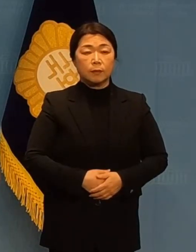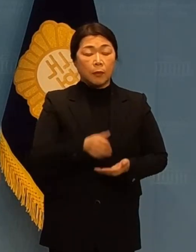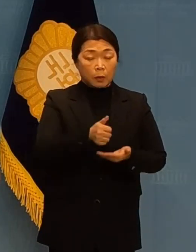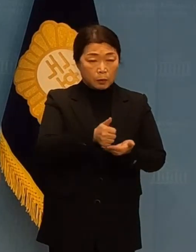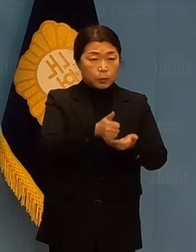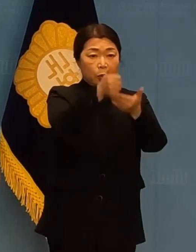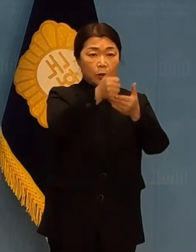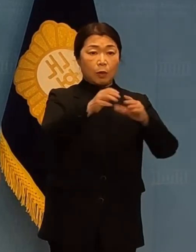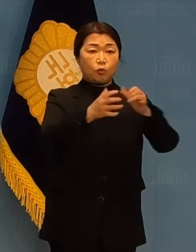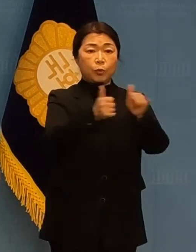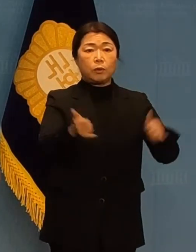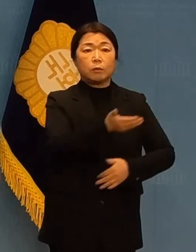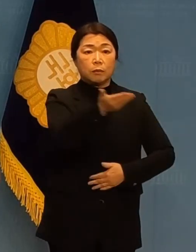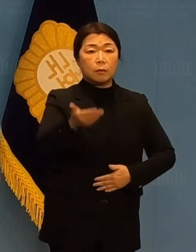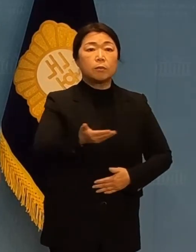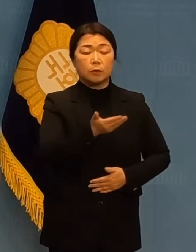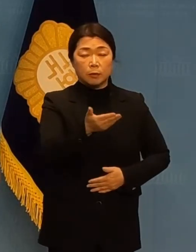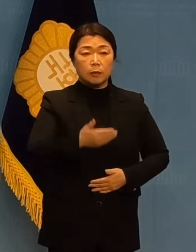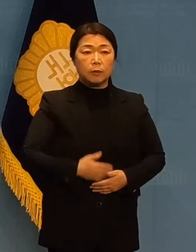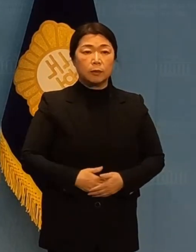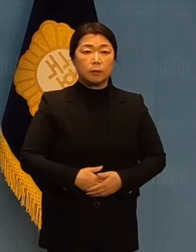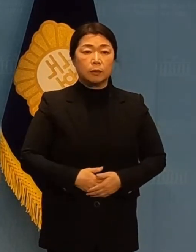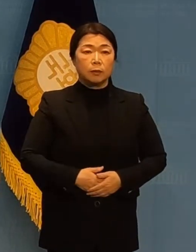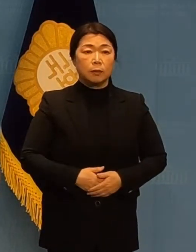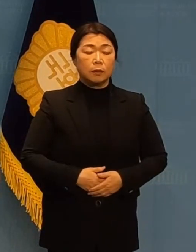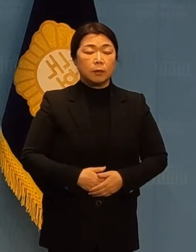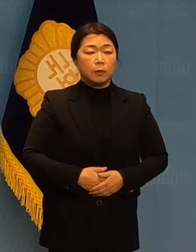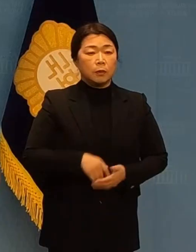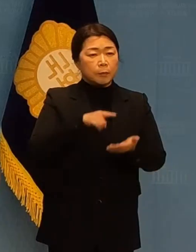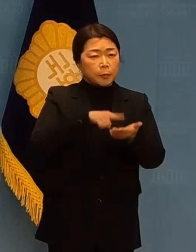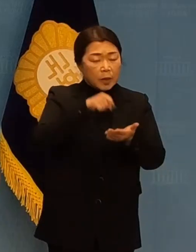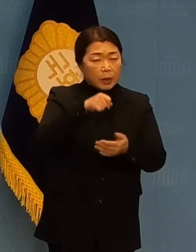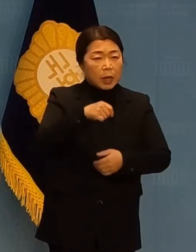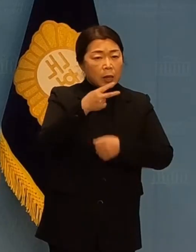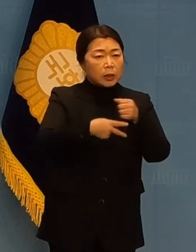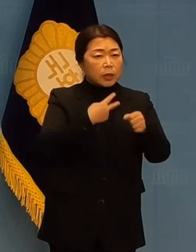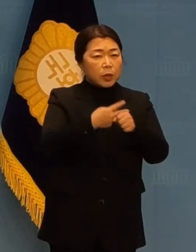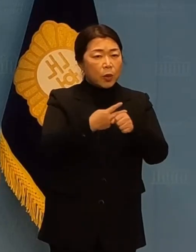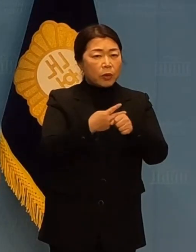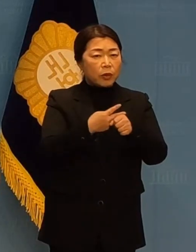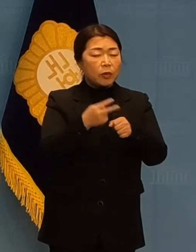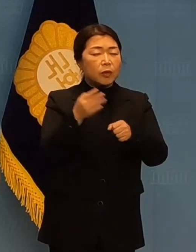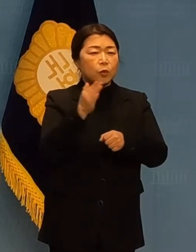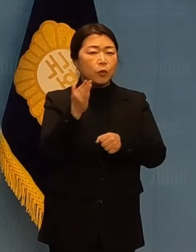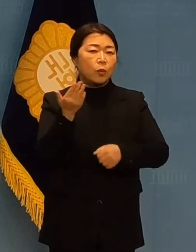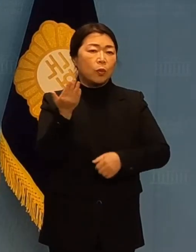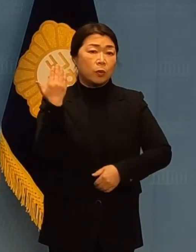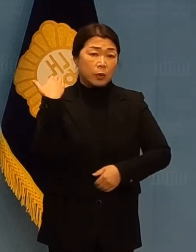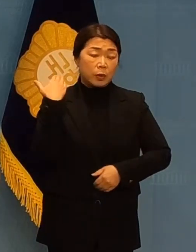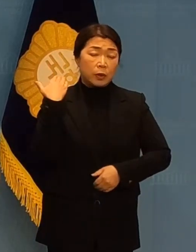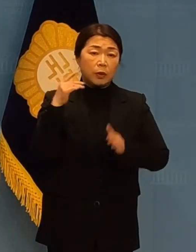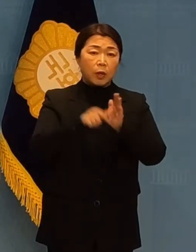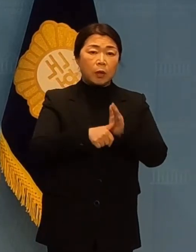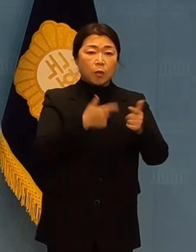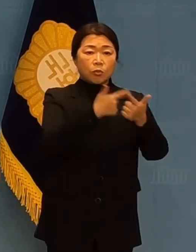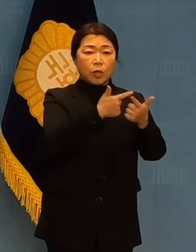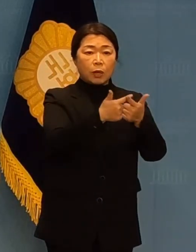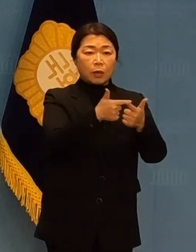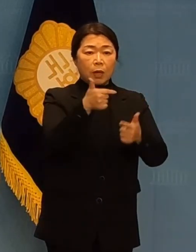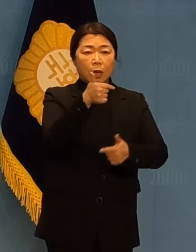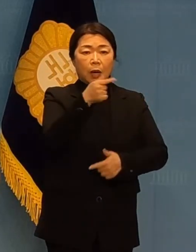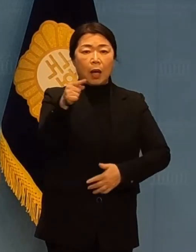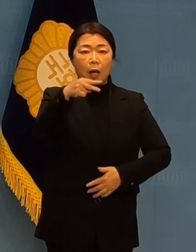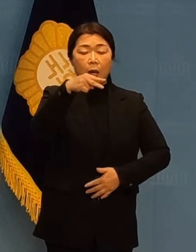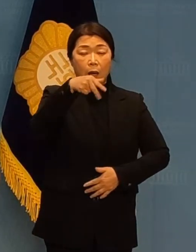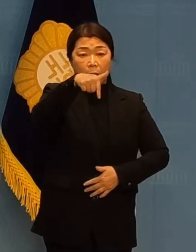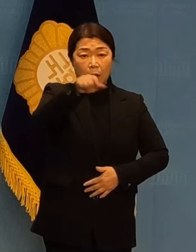존경하는 국민 여러분, 만 2년하고도 열흘 전 부산 가덕도 공항 건설이